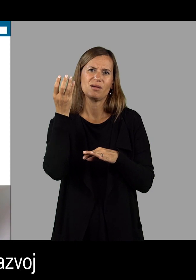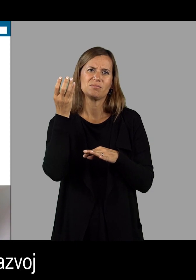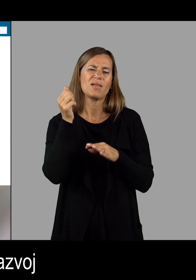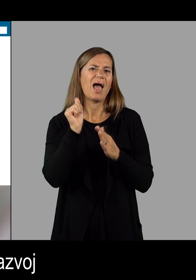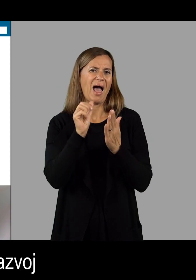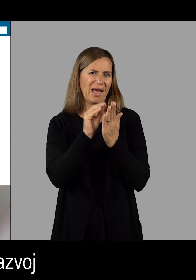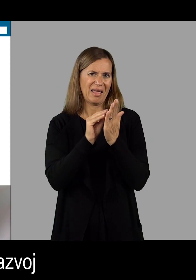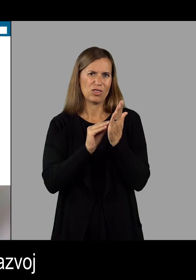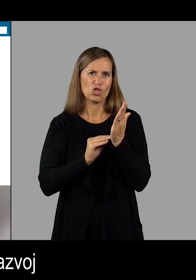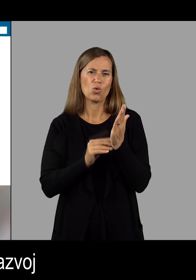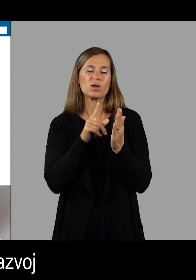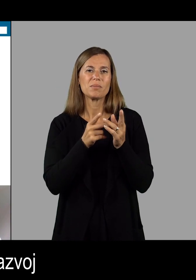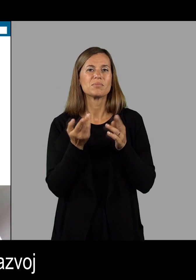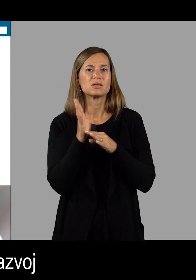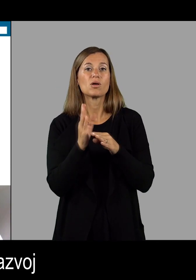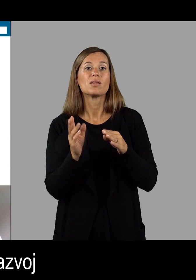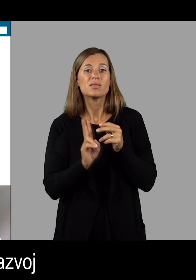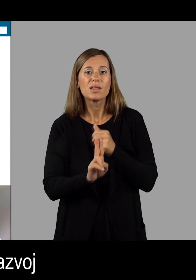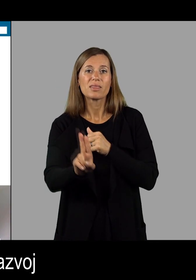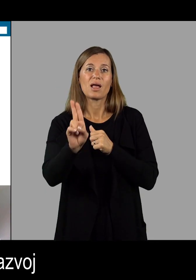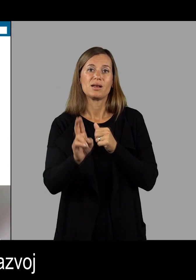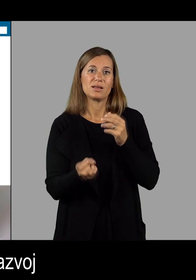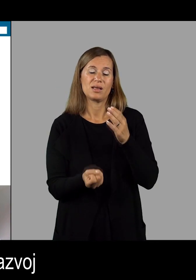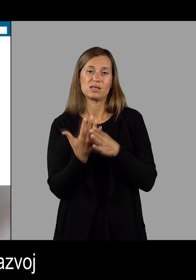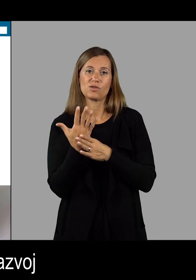naslednji razvoj v